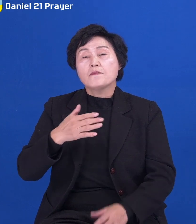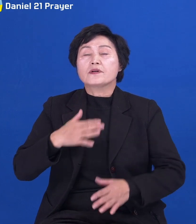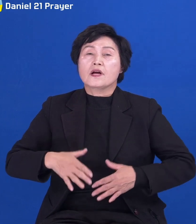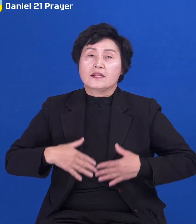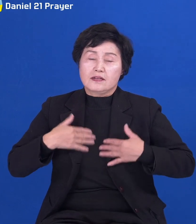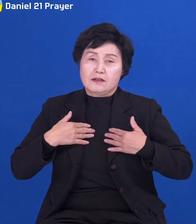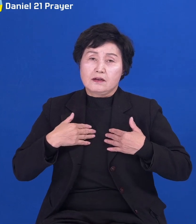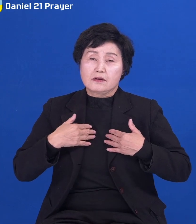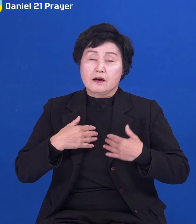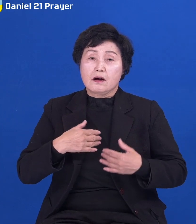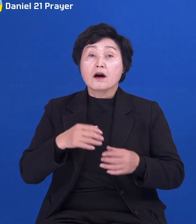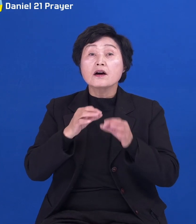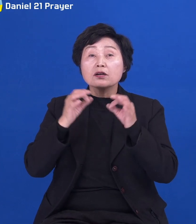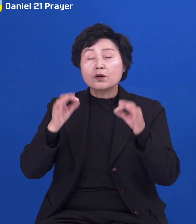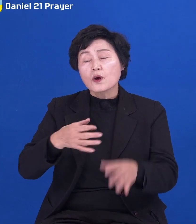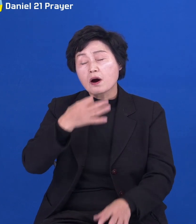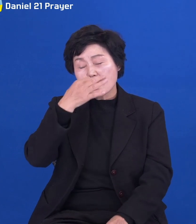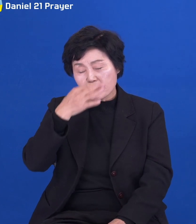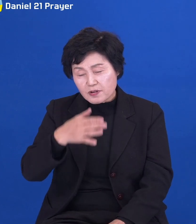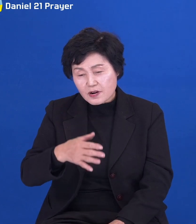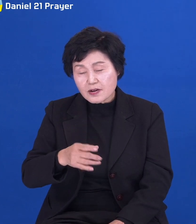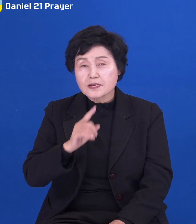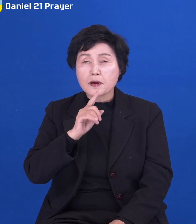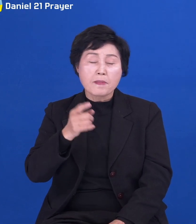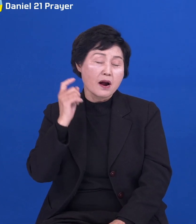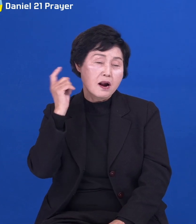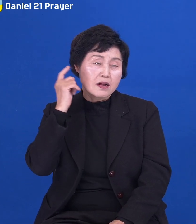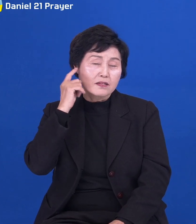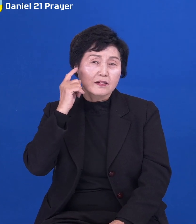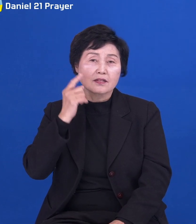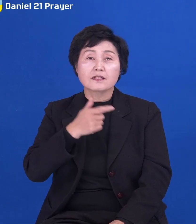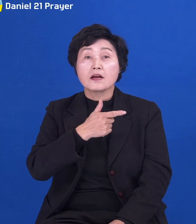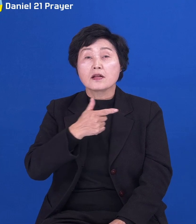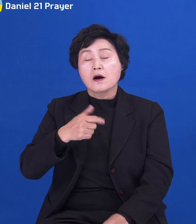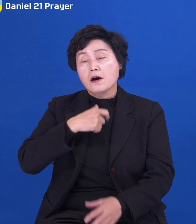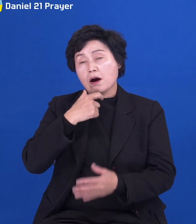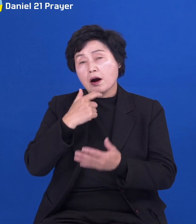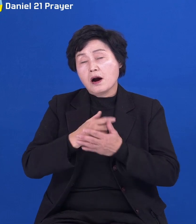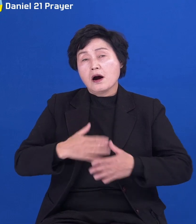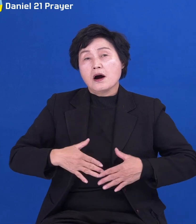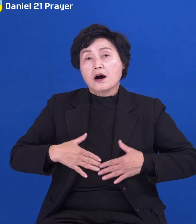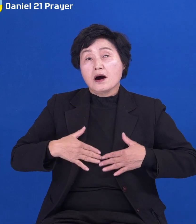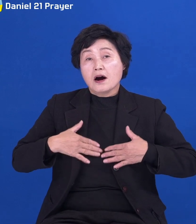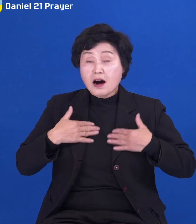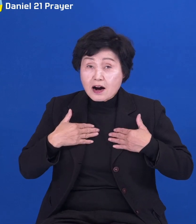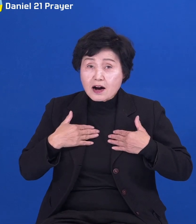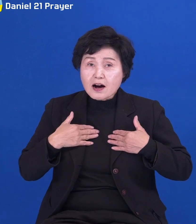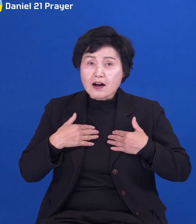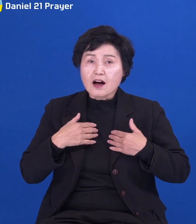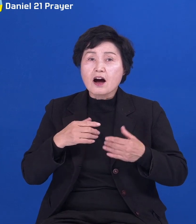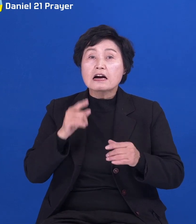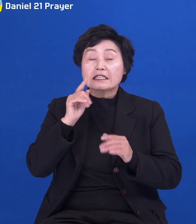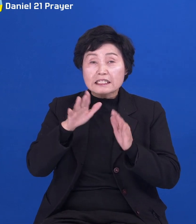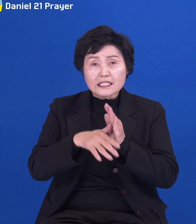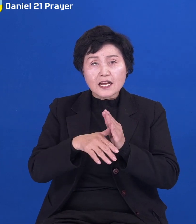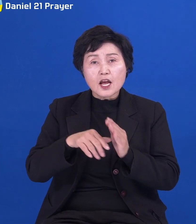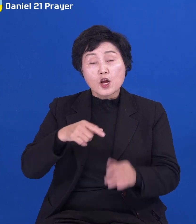앉아서 북한 이야기를 나누다가 헤어지는데 그 선교사님들이 저한테다가 그때 중국 돈 400원인지 500원인지 저를 주고